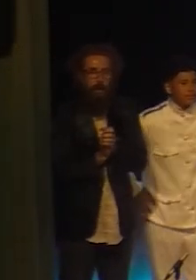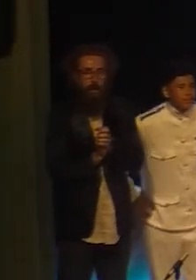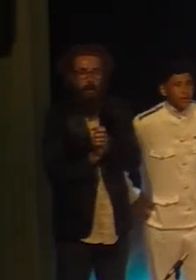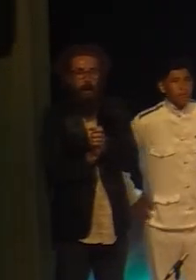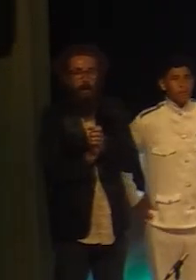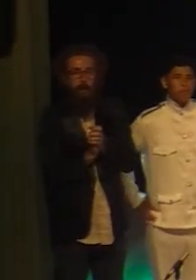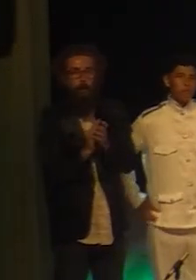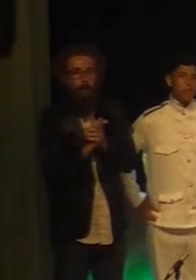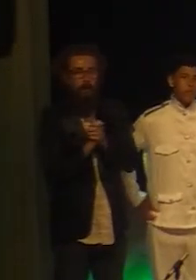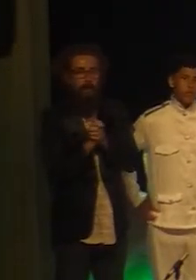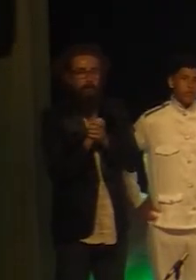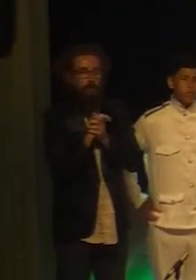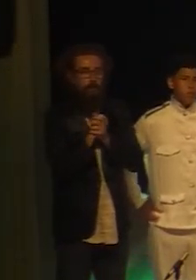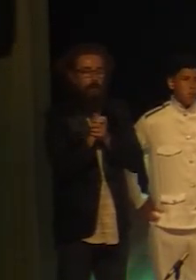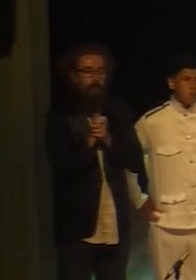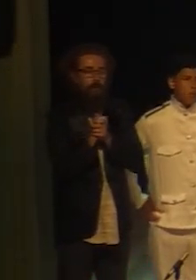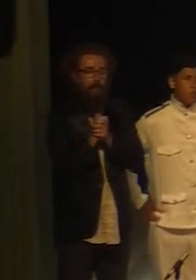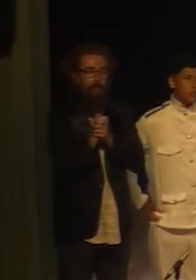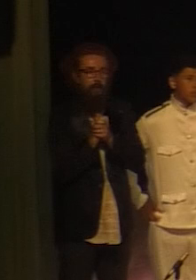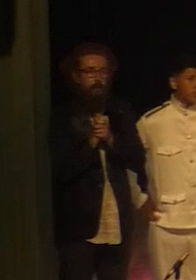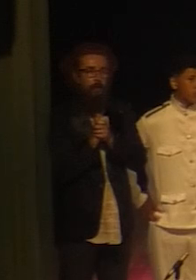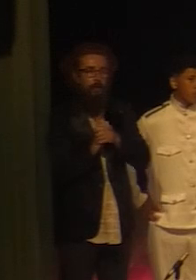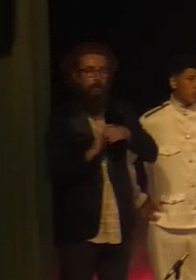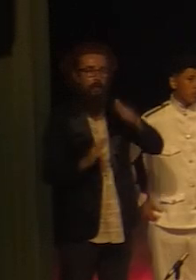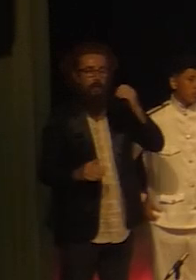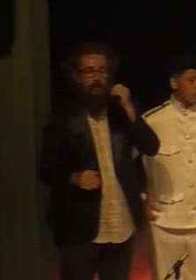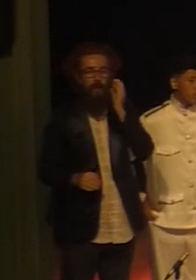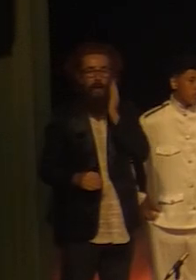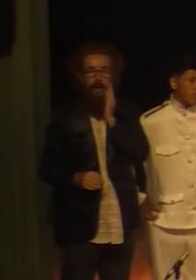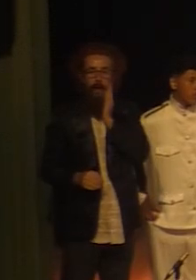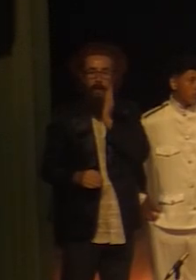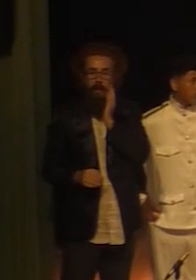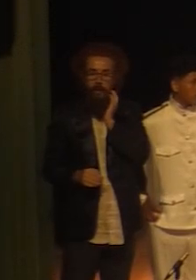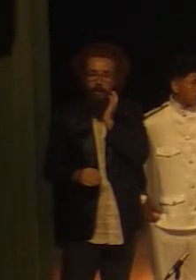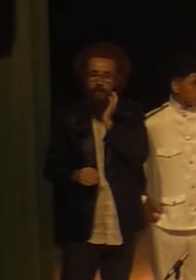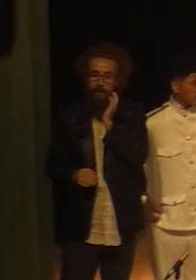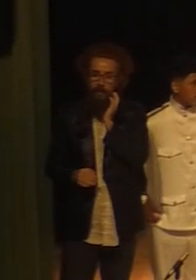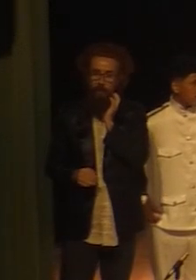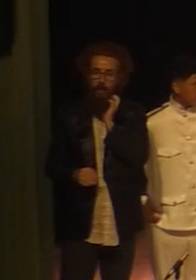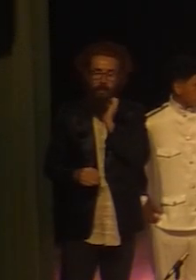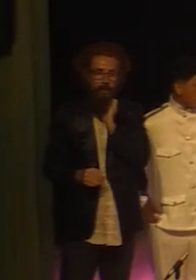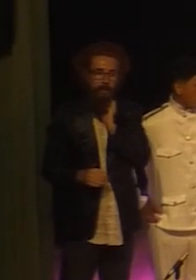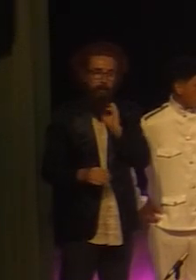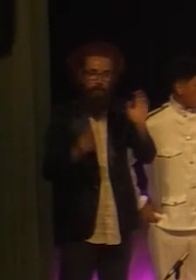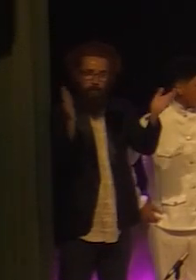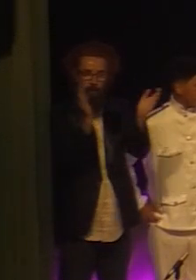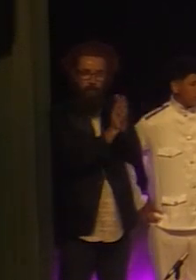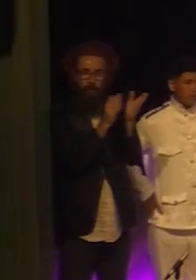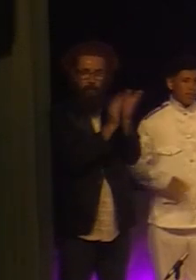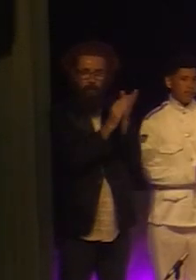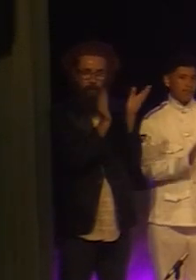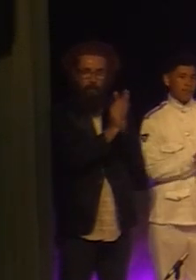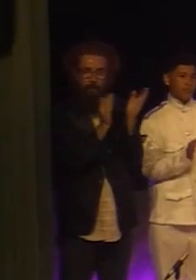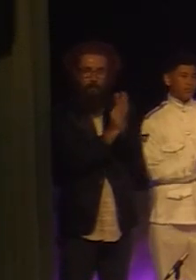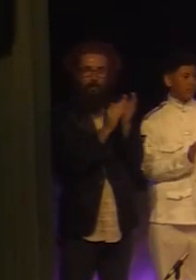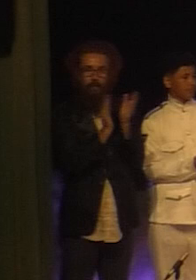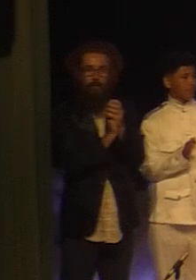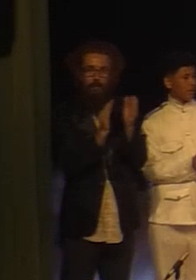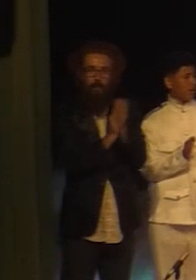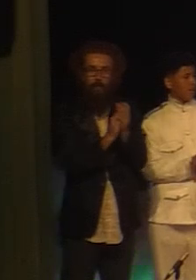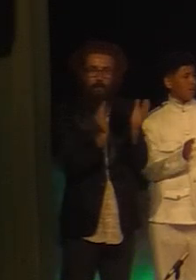A ajuda das nossas monitoras, a Lê e a Alexandria.